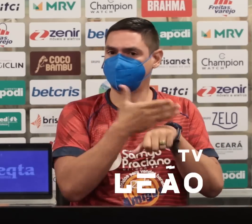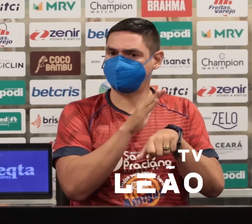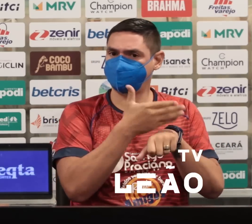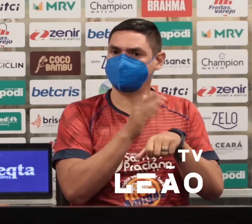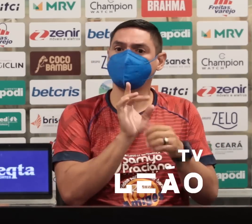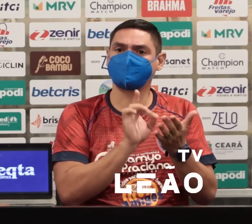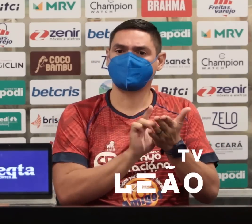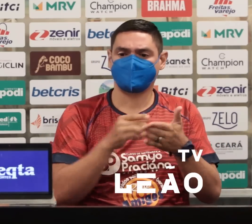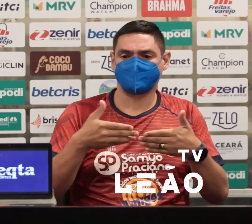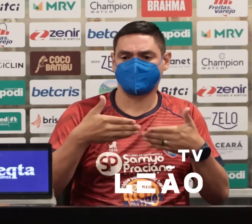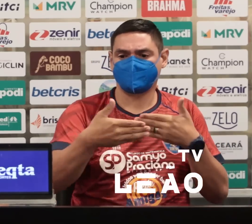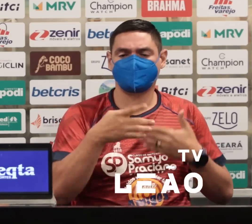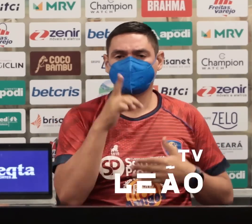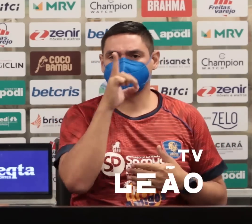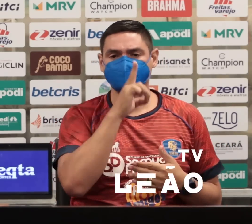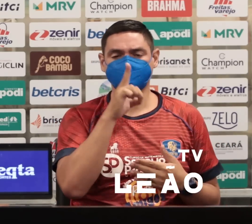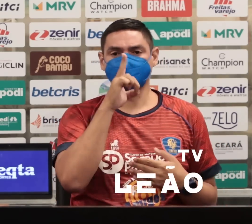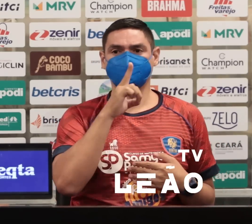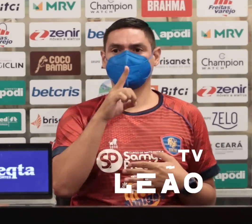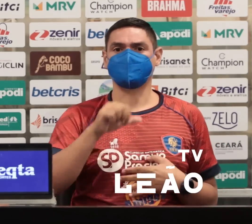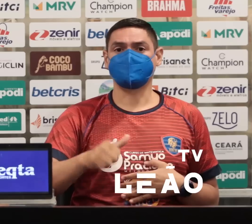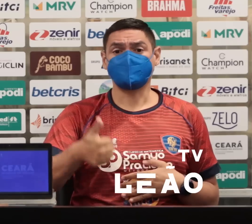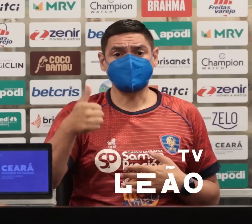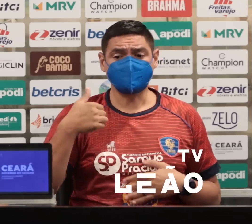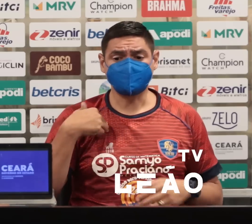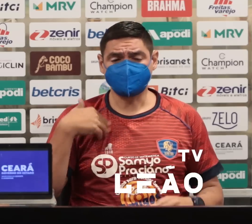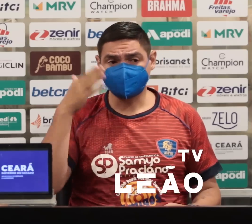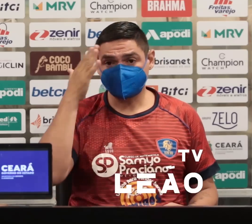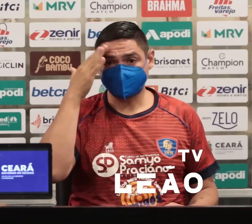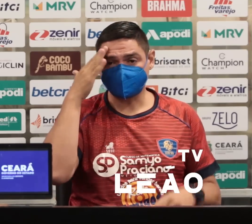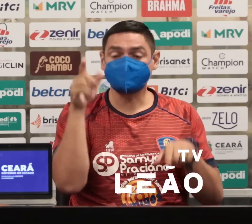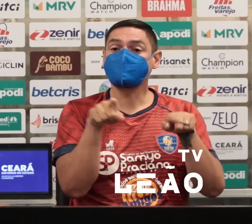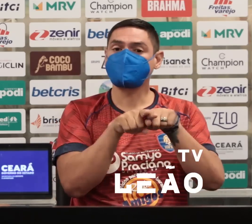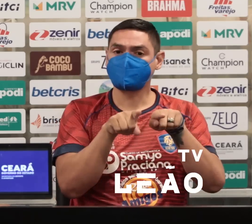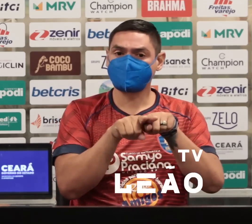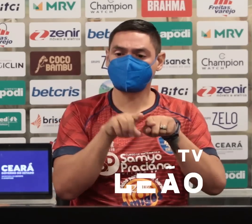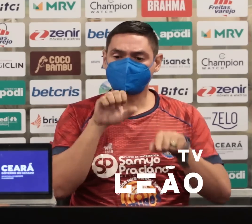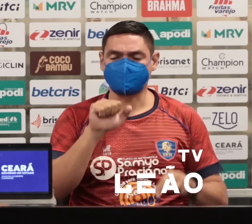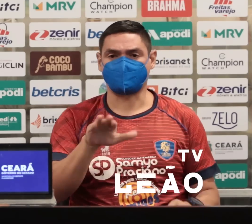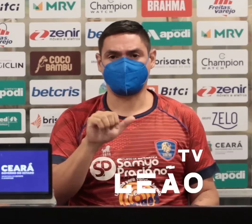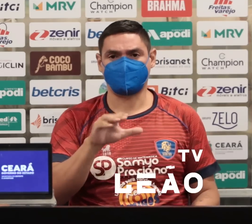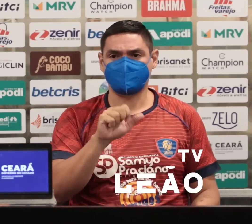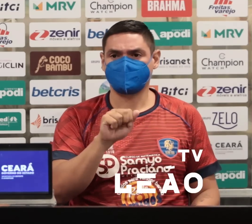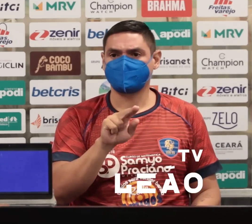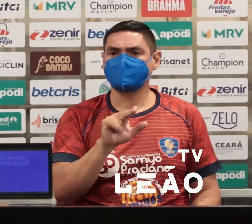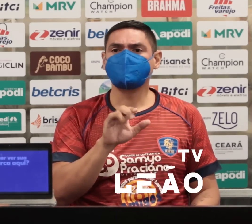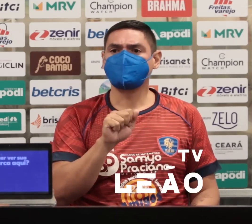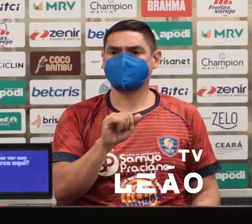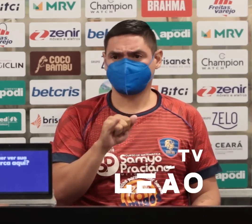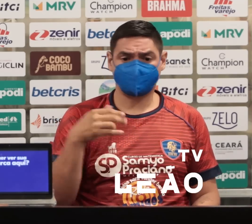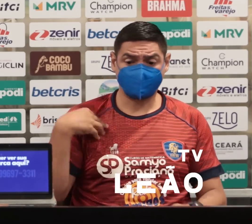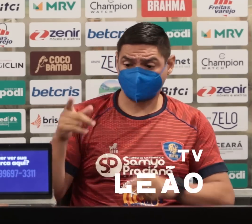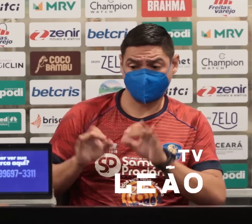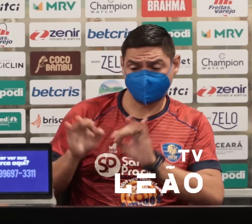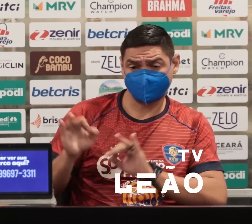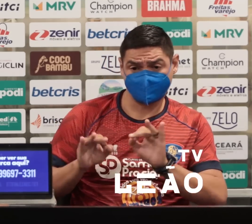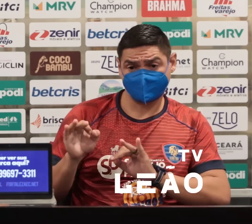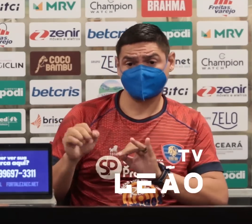bien a final. Es verdad que el adversario también va a tener o mismas condiciones que las